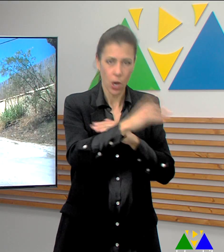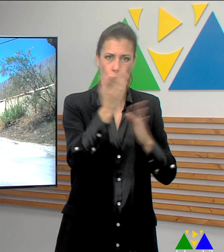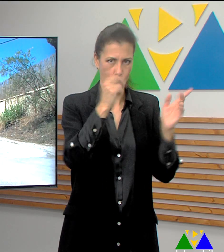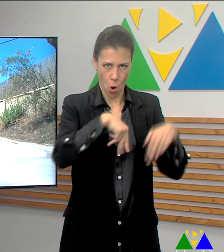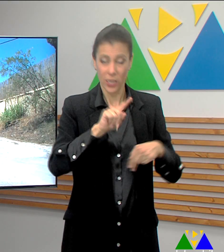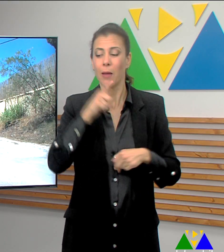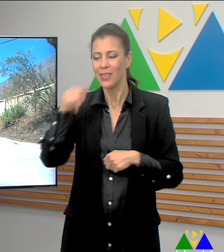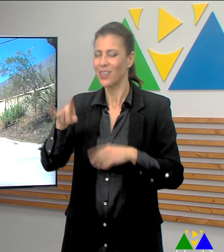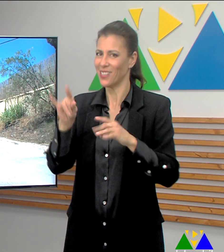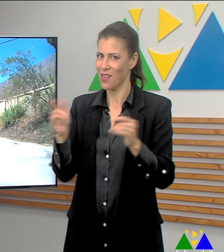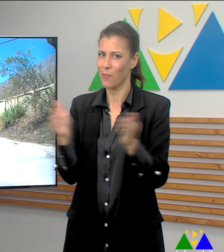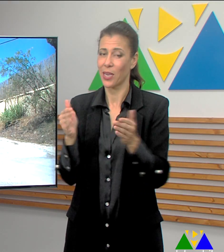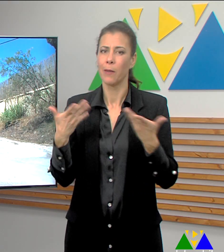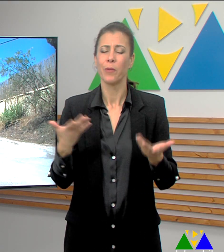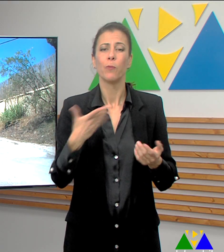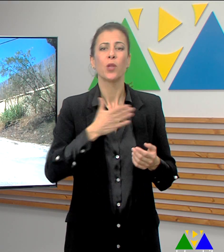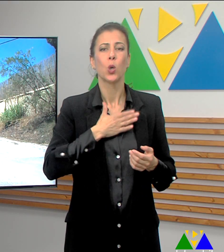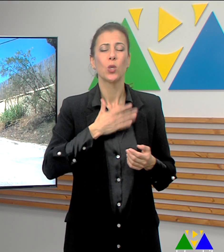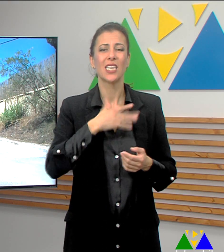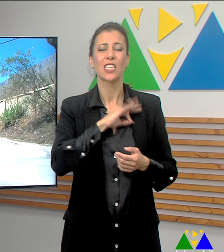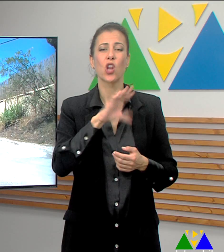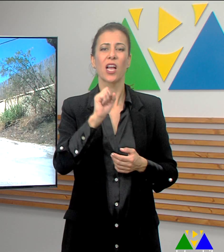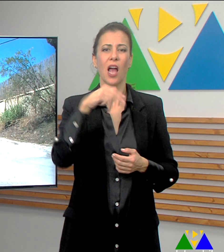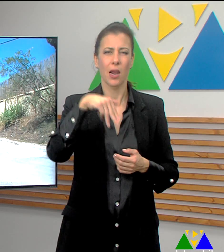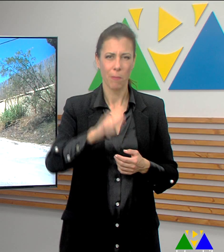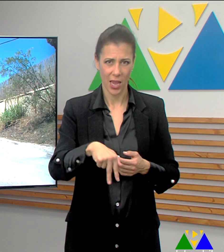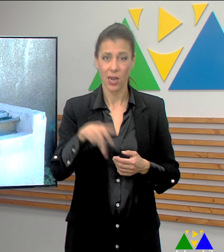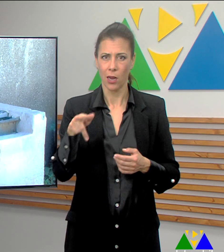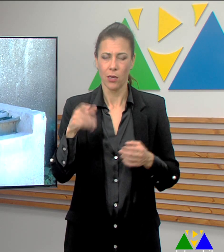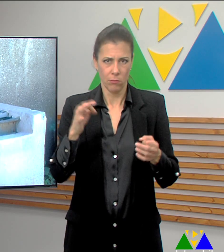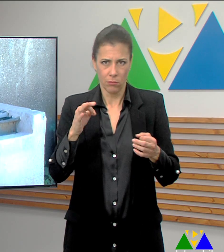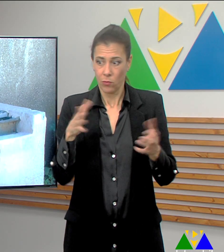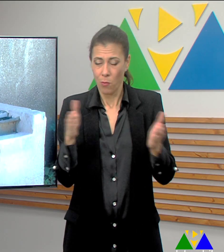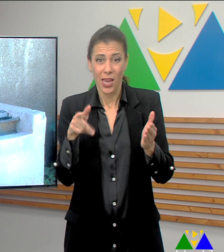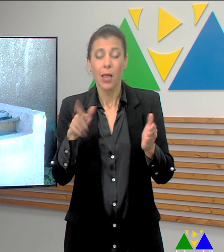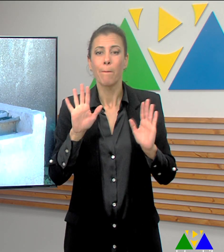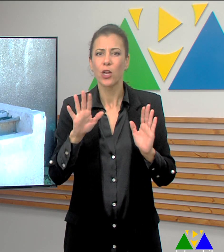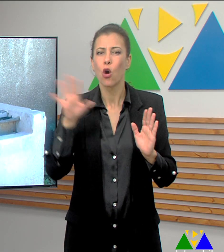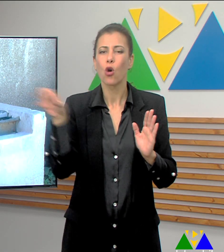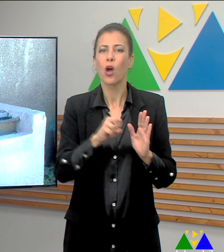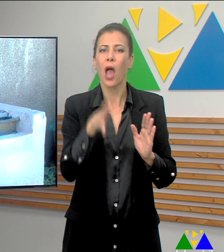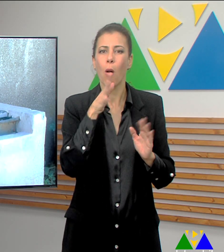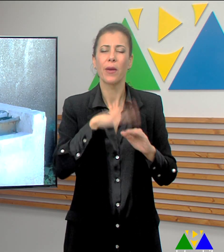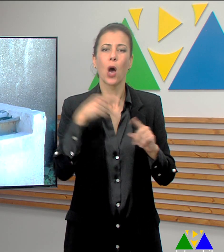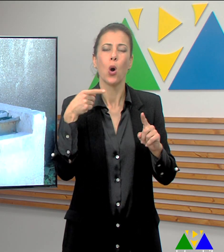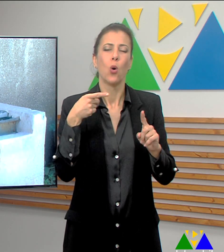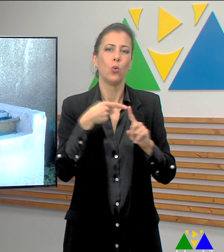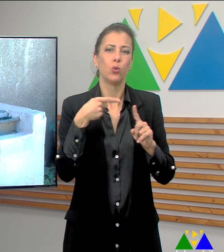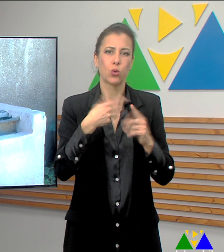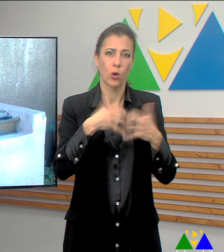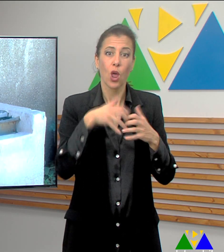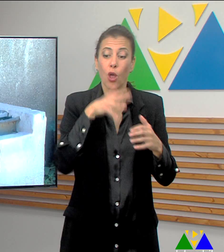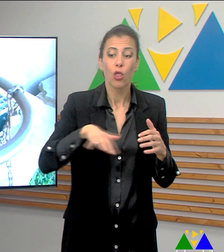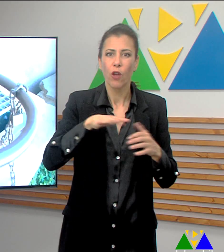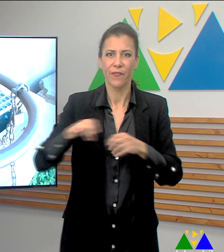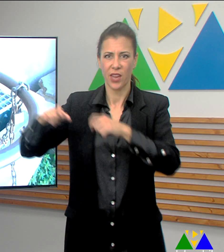recoge, es decir, Nuestra Señora del Carmen casi nunca se recoge. Tomaba agua para el uso de la fábrica, tomaba agua de la acequia, ahí